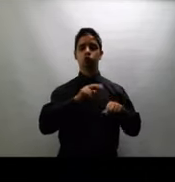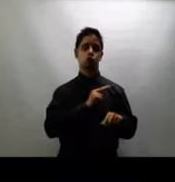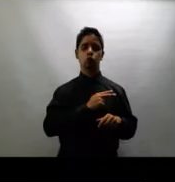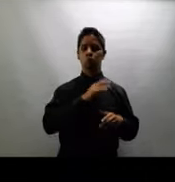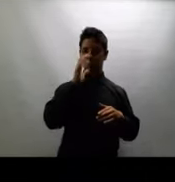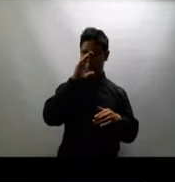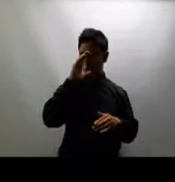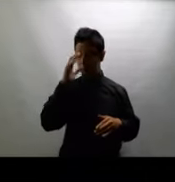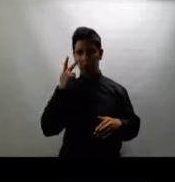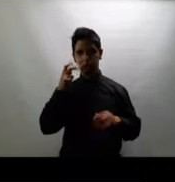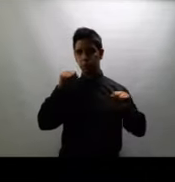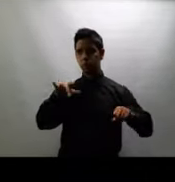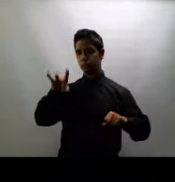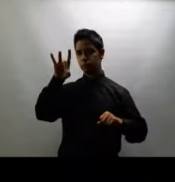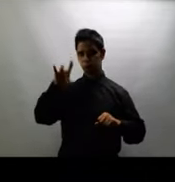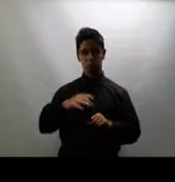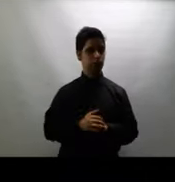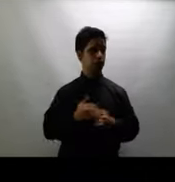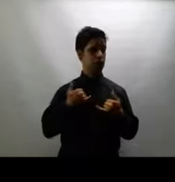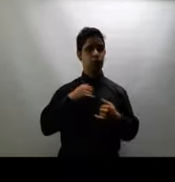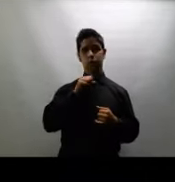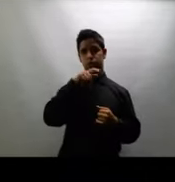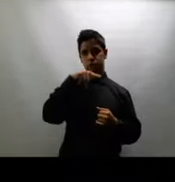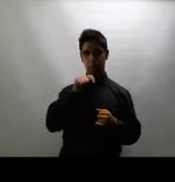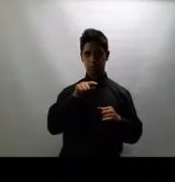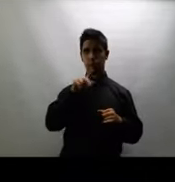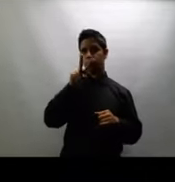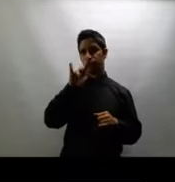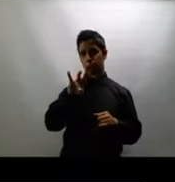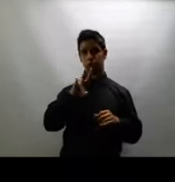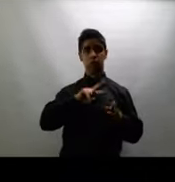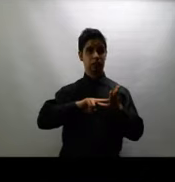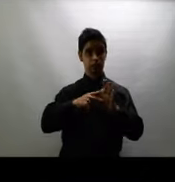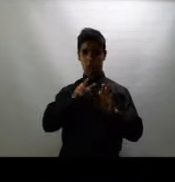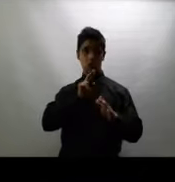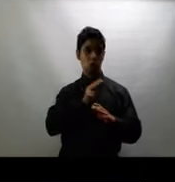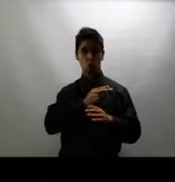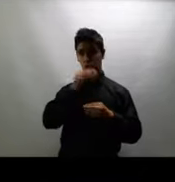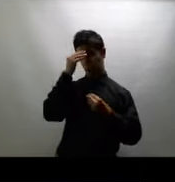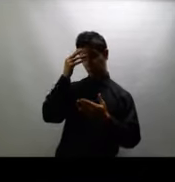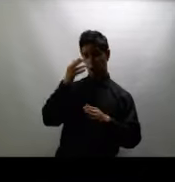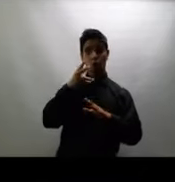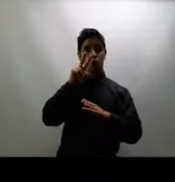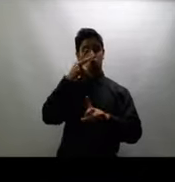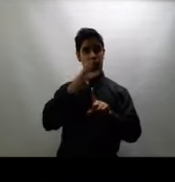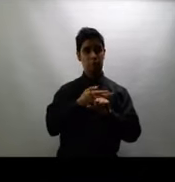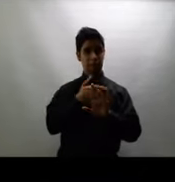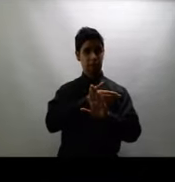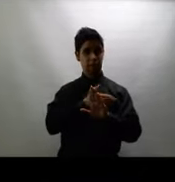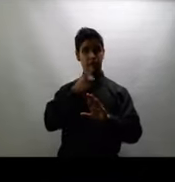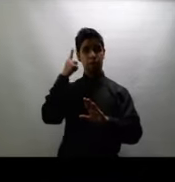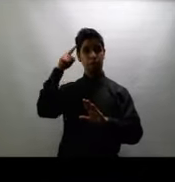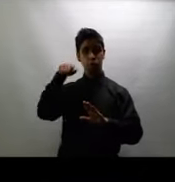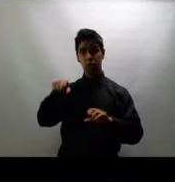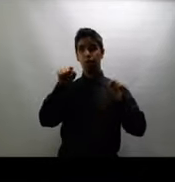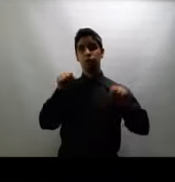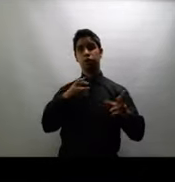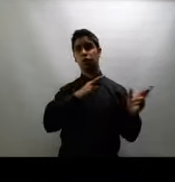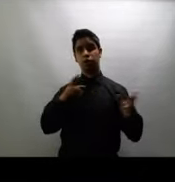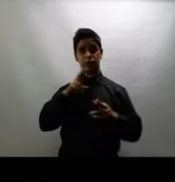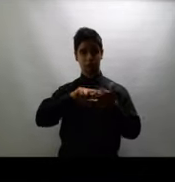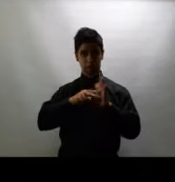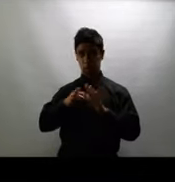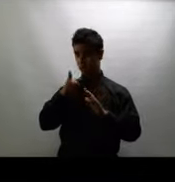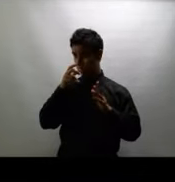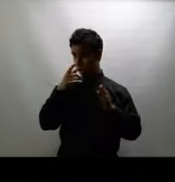localizar. Y estamos en septiembre 27, a 2 meses. Sí, para que estén listos para Navidad. Preparados. Sí. Así que